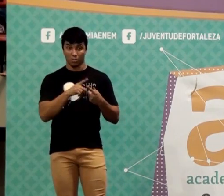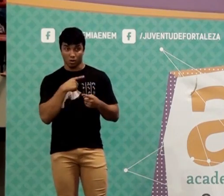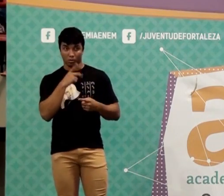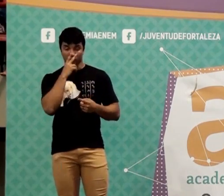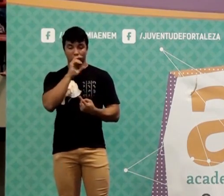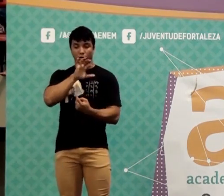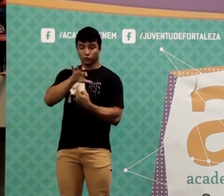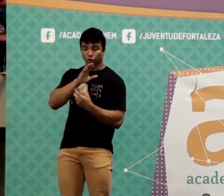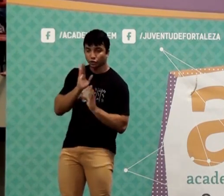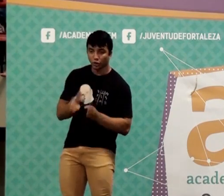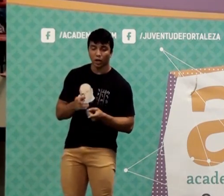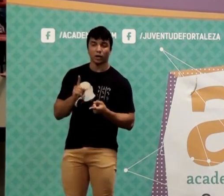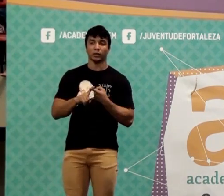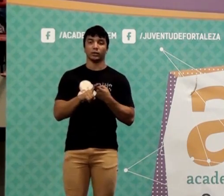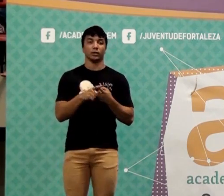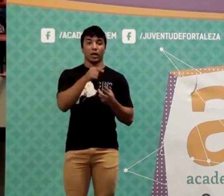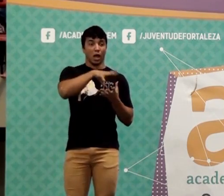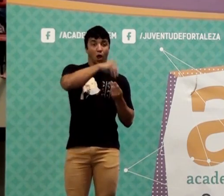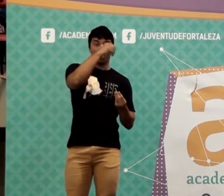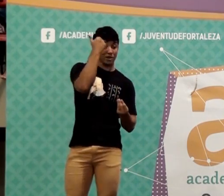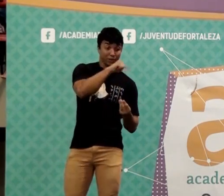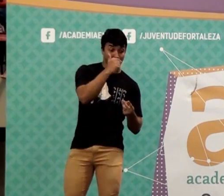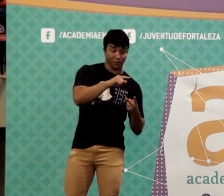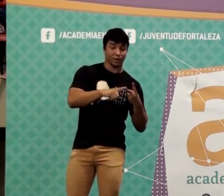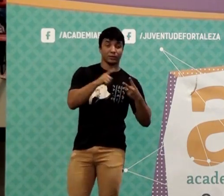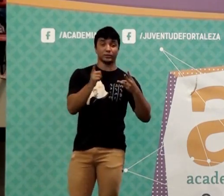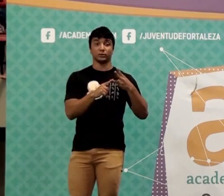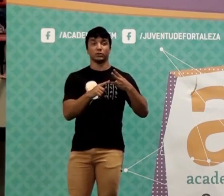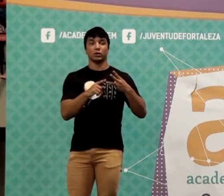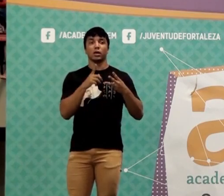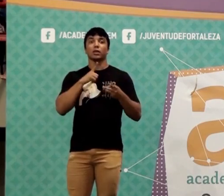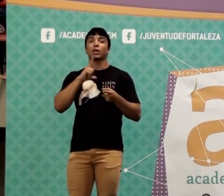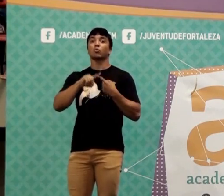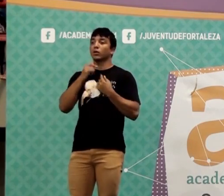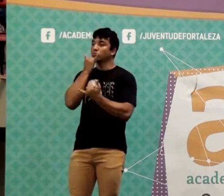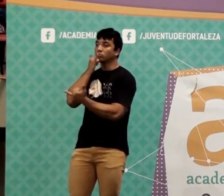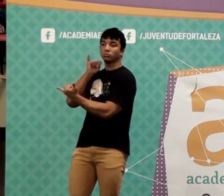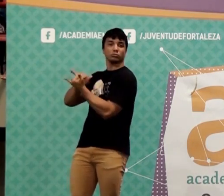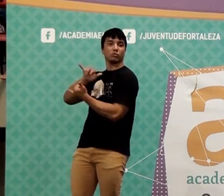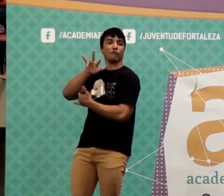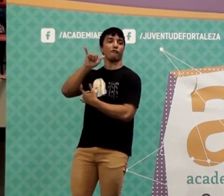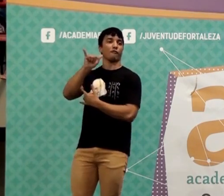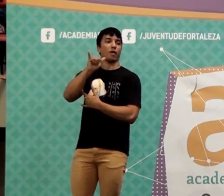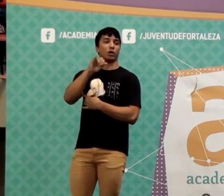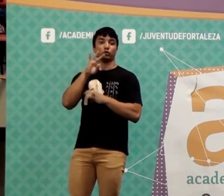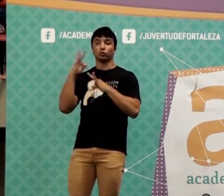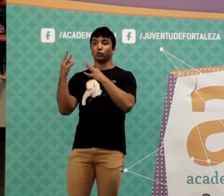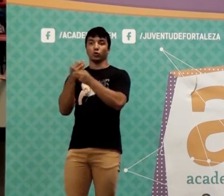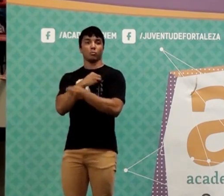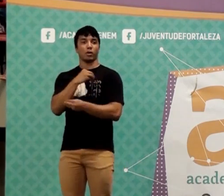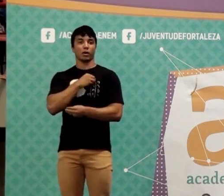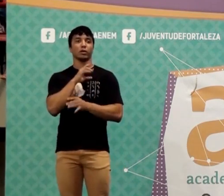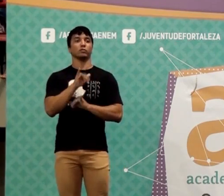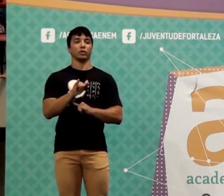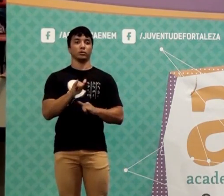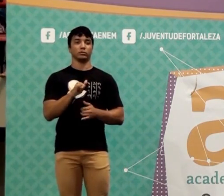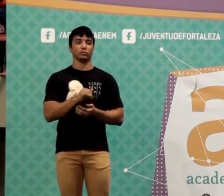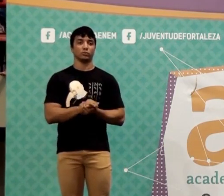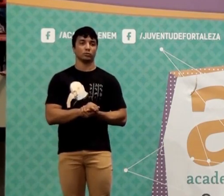mando uma ideologia para você para matar alguém. Eu forço você ideologicamente a matar outra